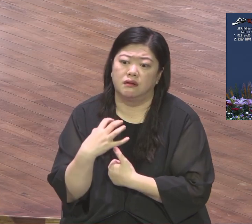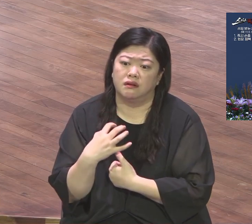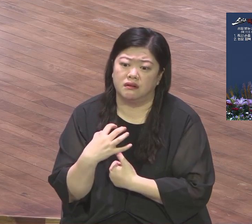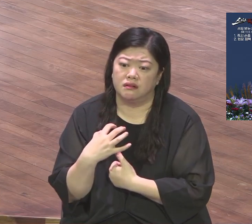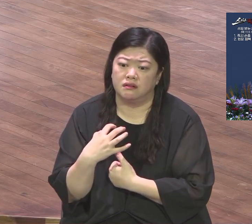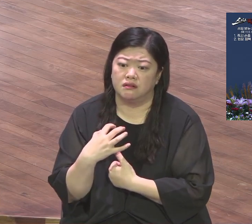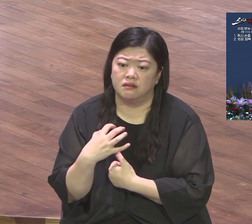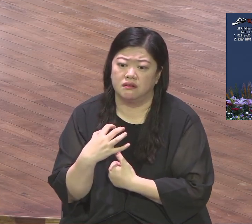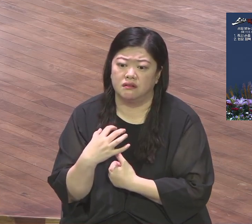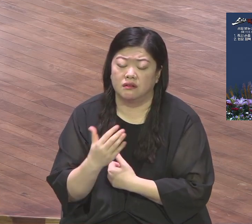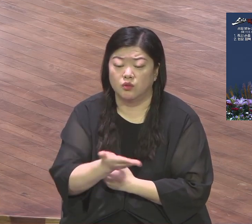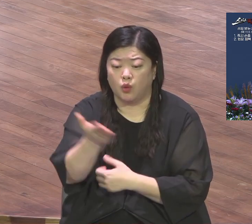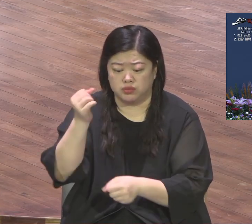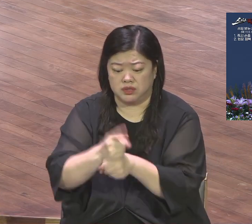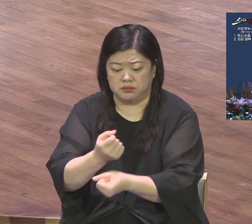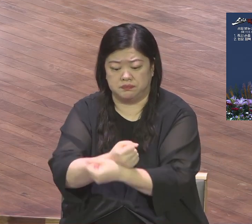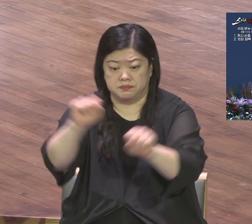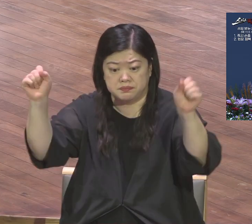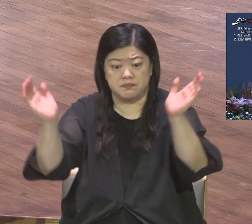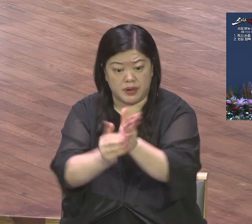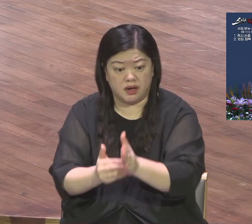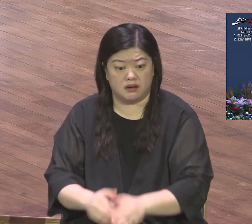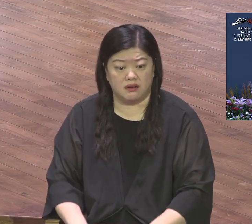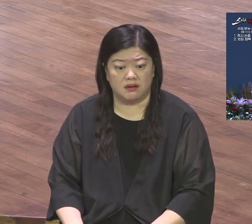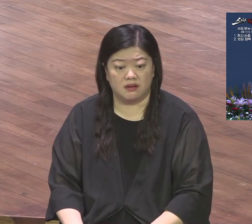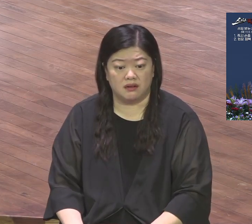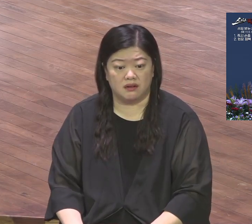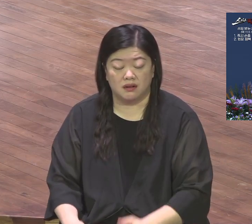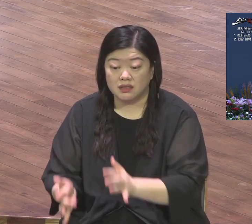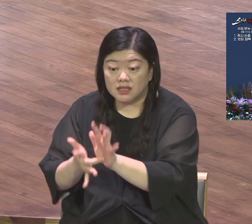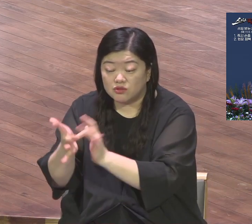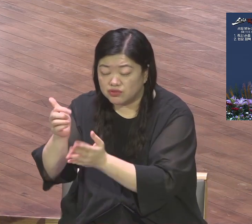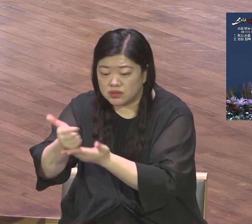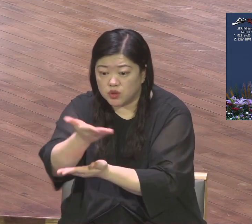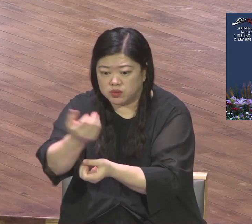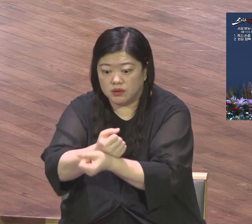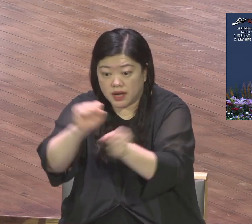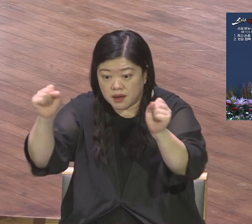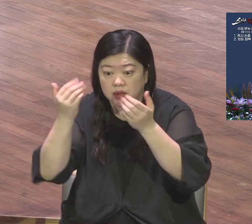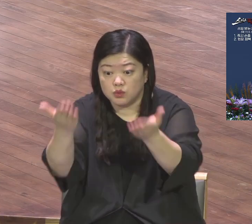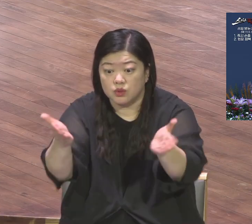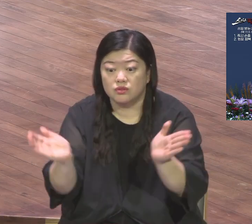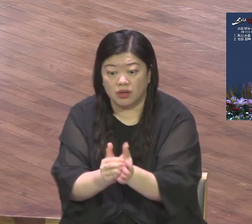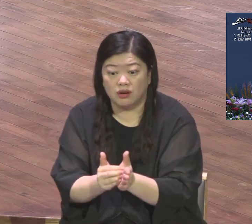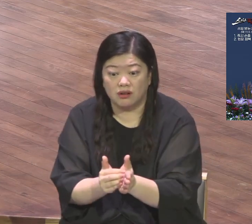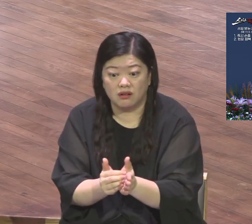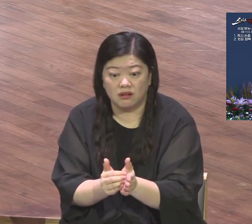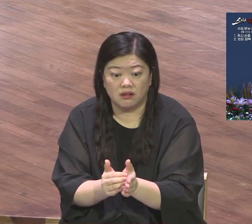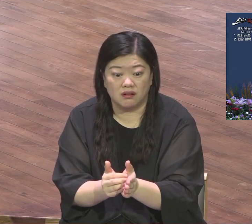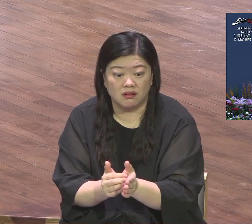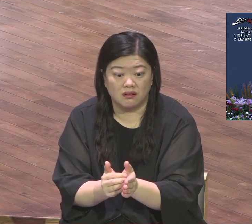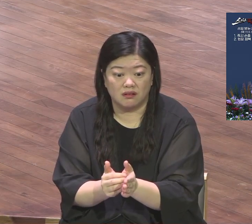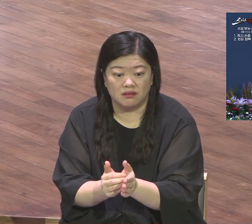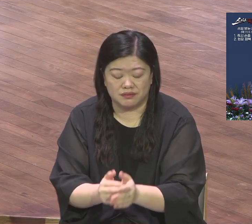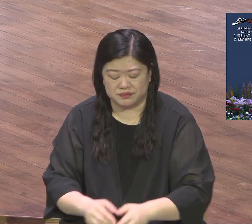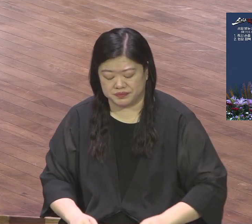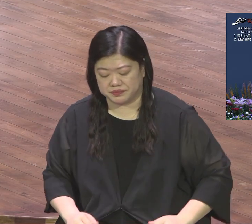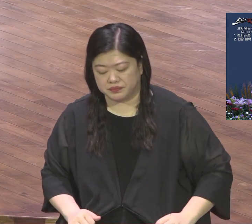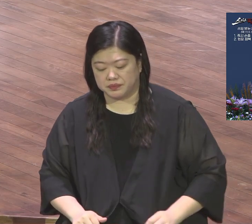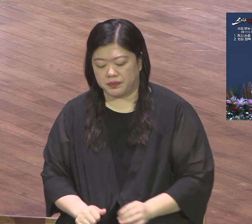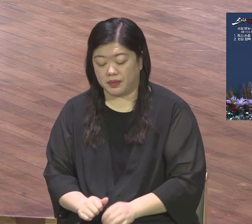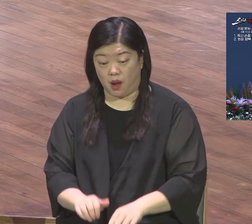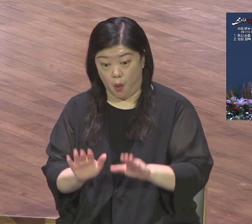해방된 줄 믿으시기 바랍니다. 해방되었어요. 여러분이 해방되었어요. 내가 사가족 VIP데이도